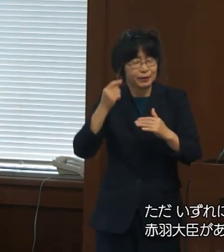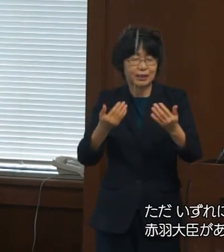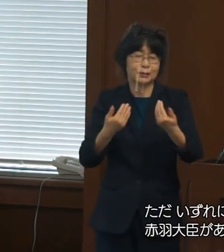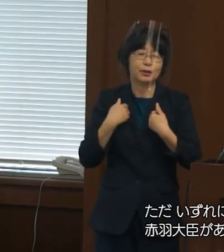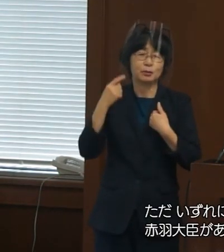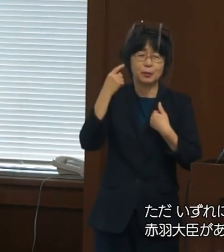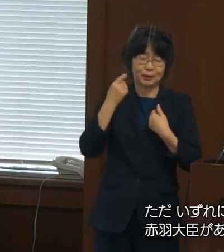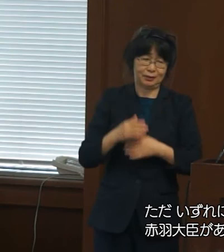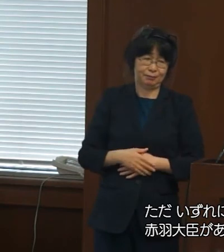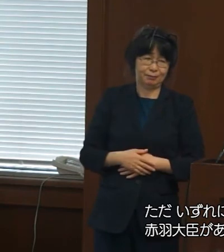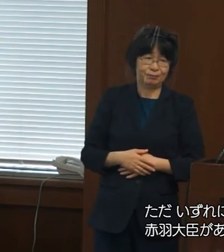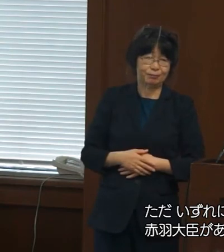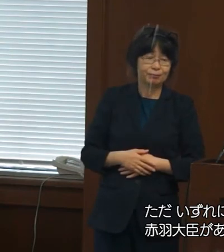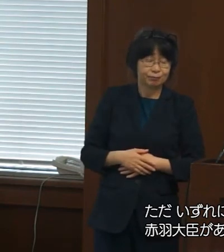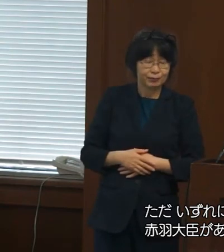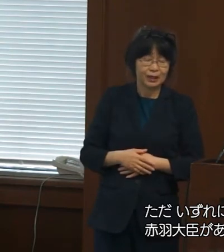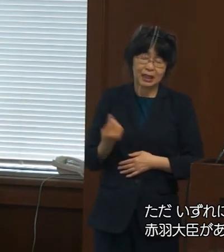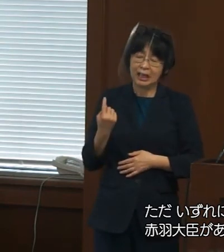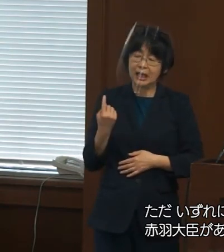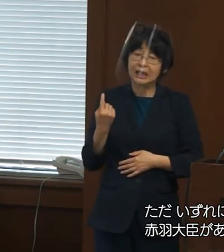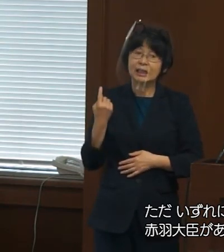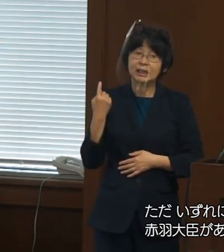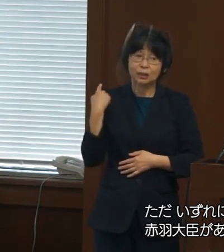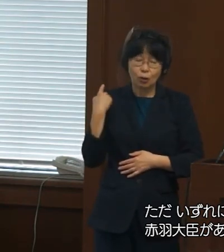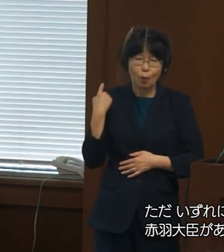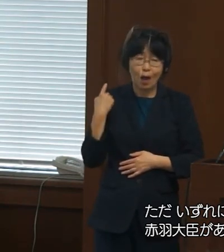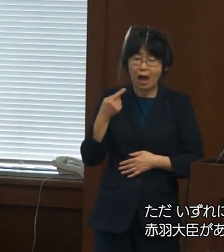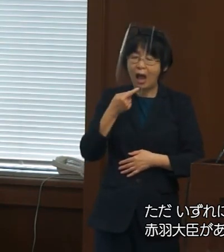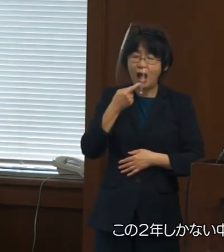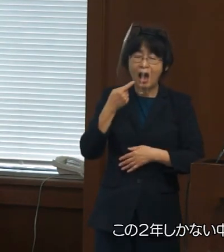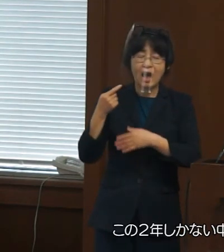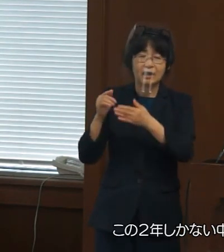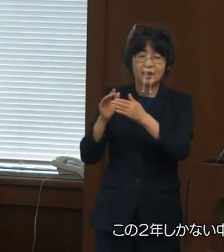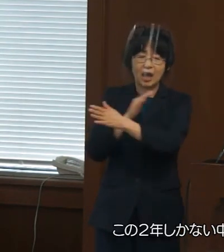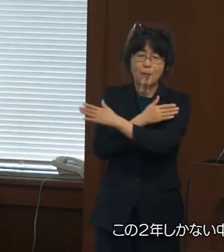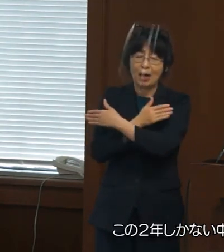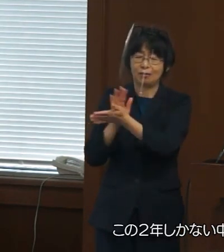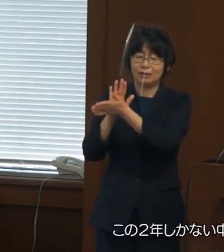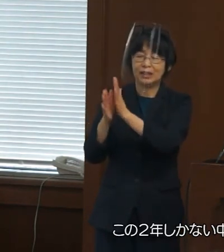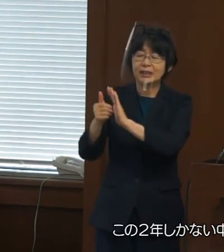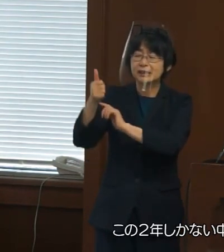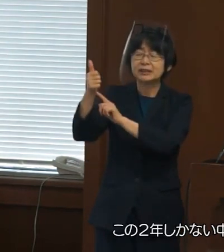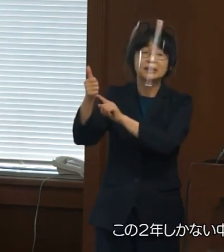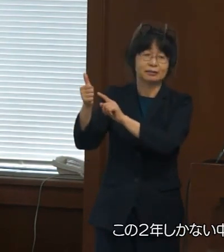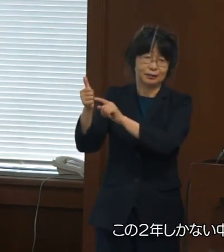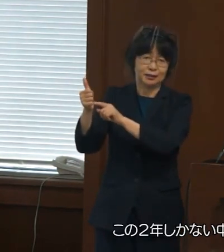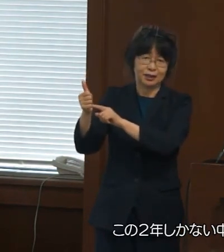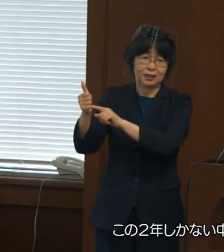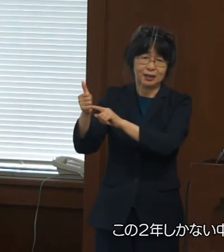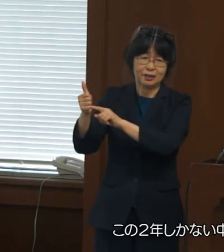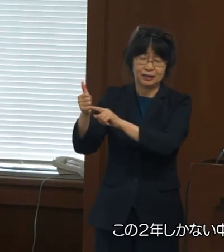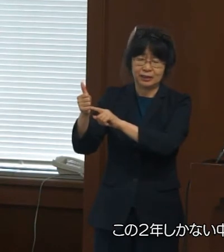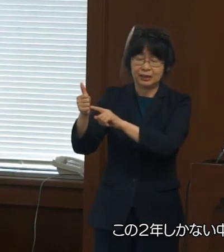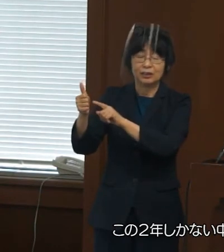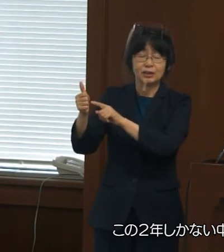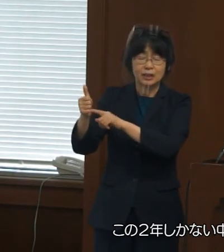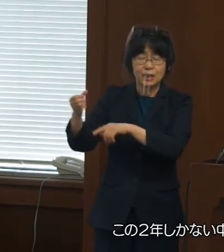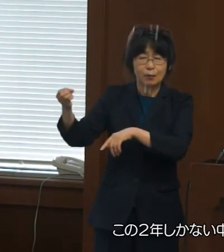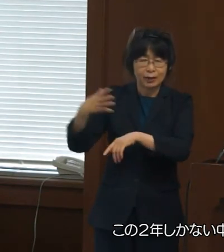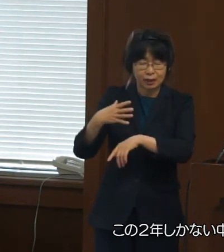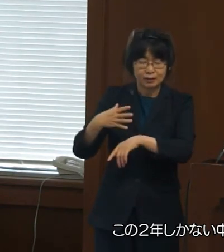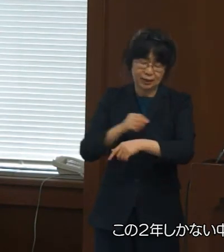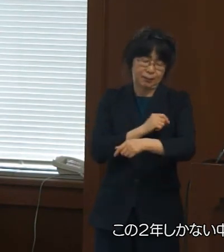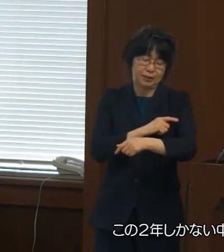昨日は赤羽大臣がああやって積極的にこの 2年しかない中での